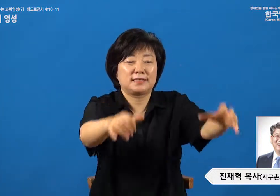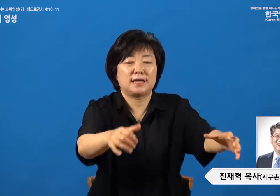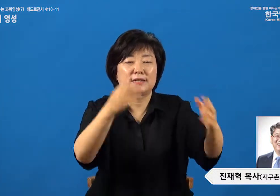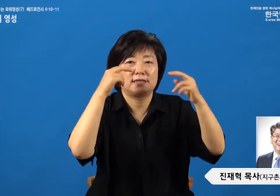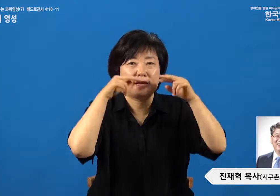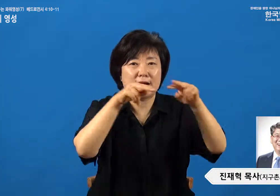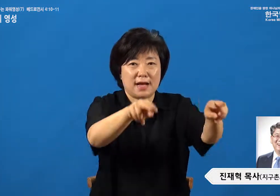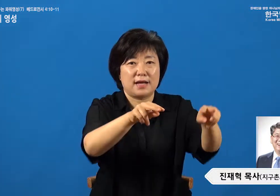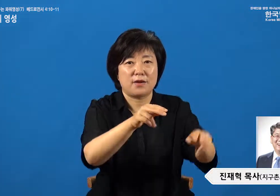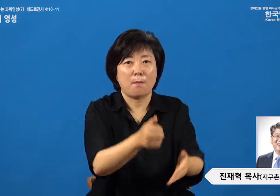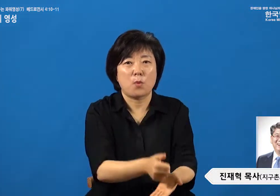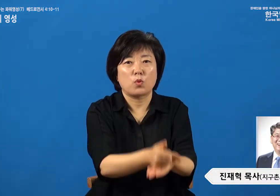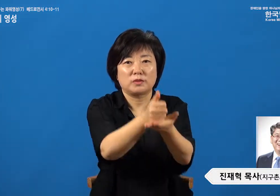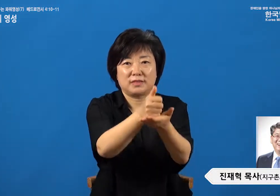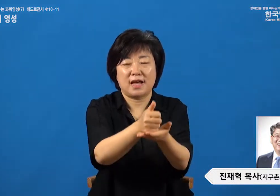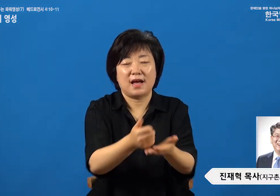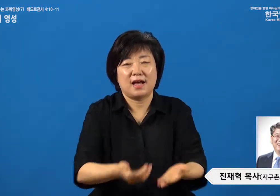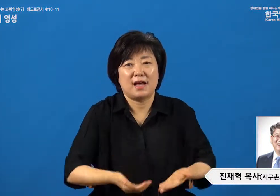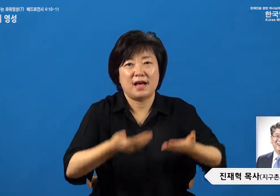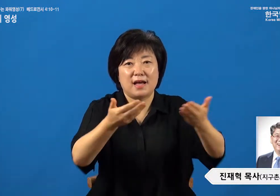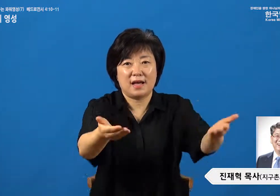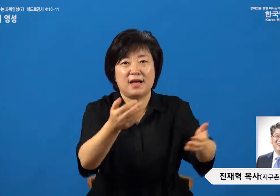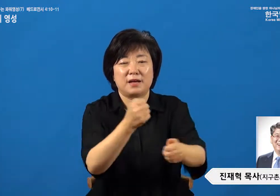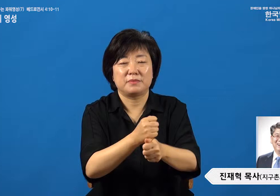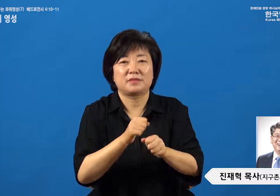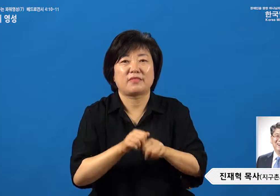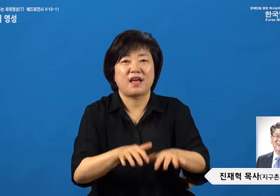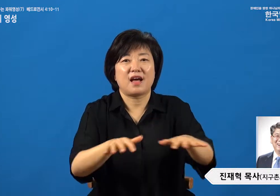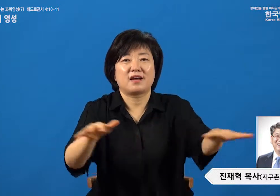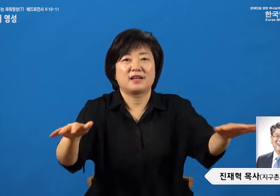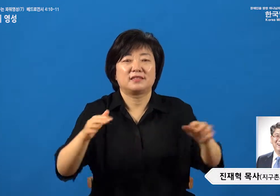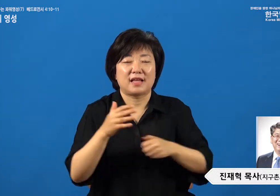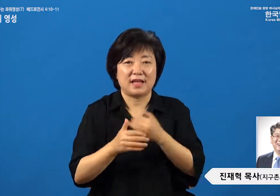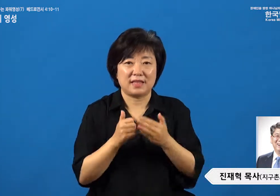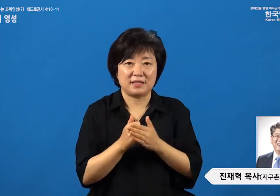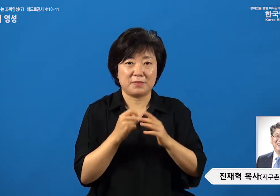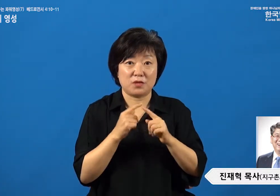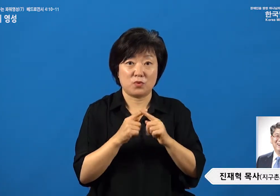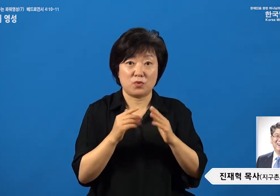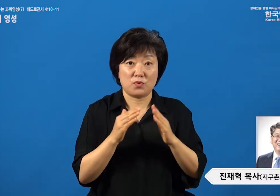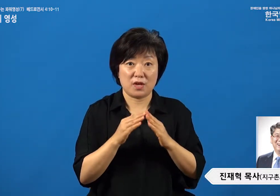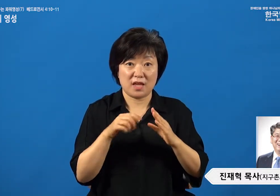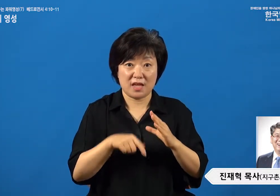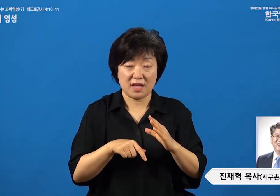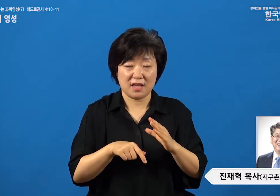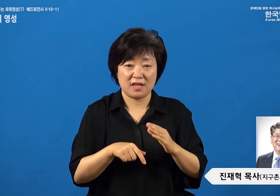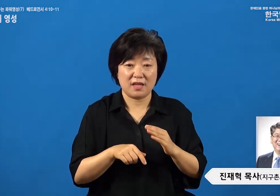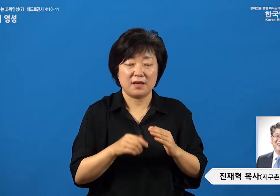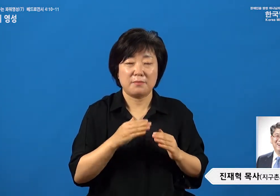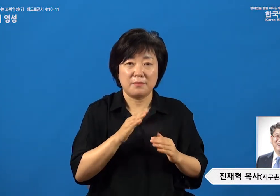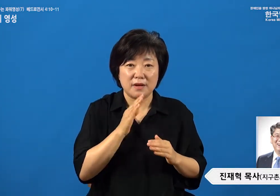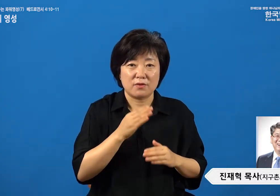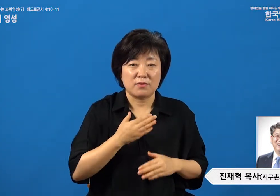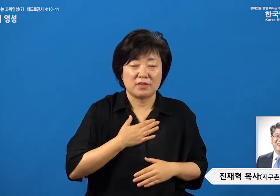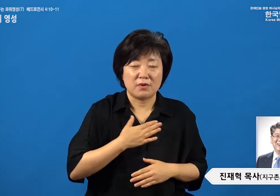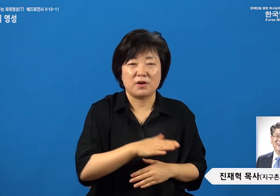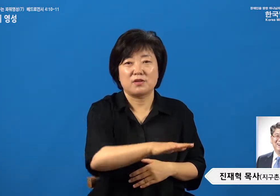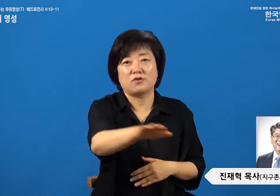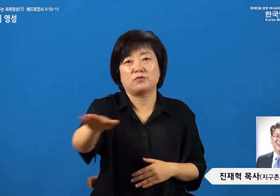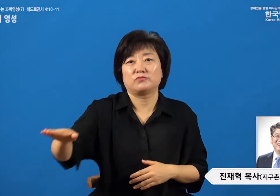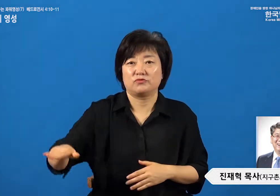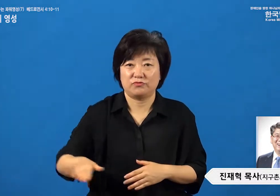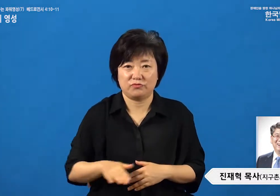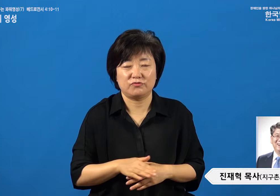향해 나아가는 하나님의 교회, 그게 바로 여러분과